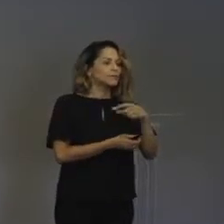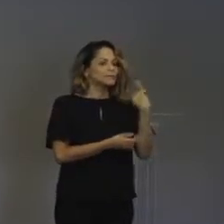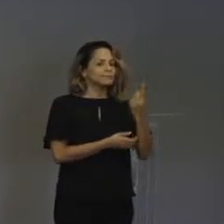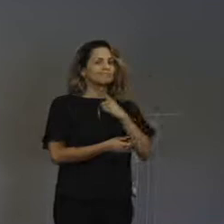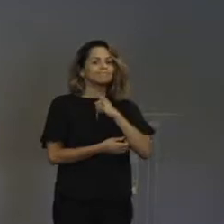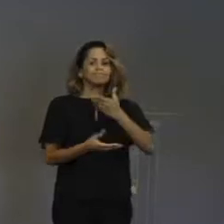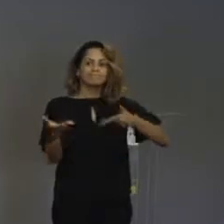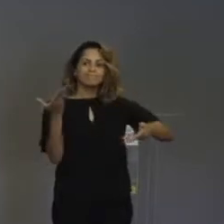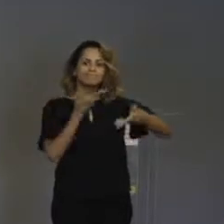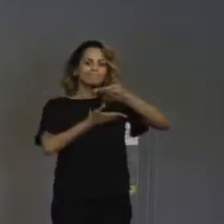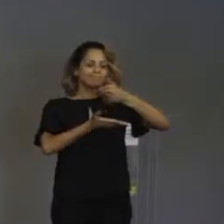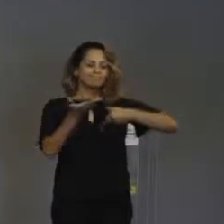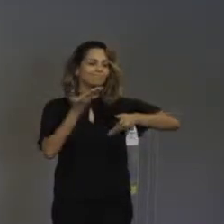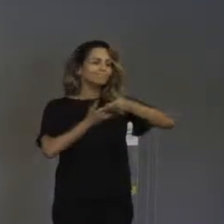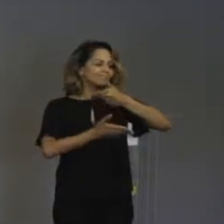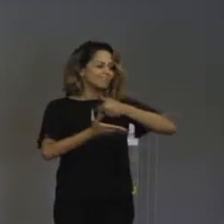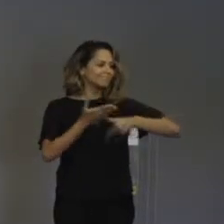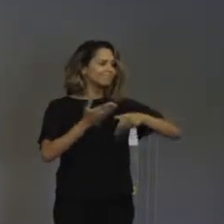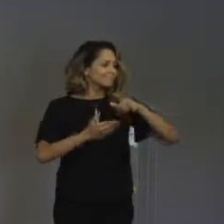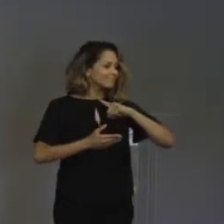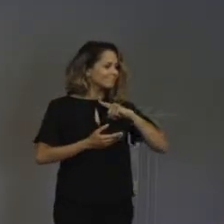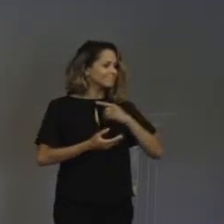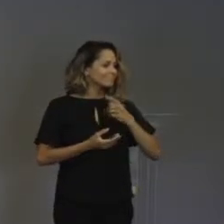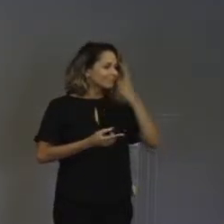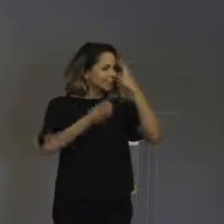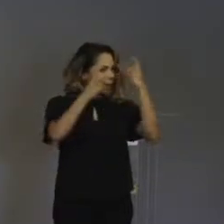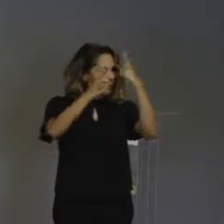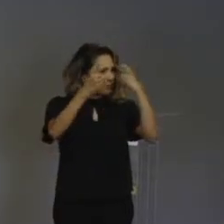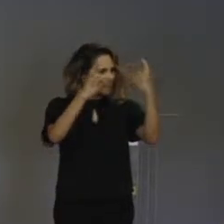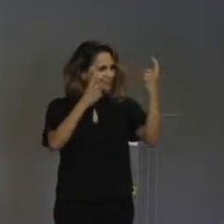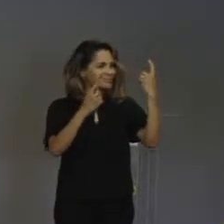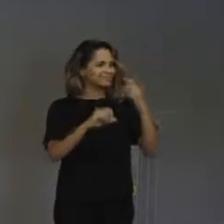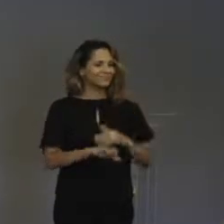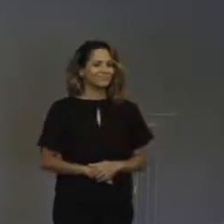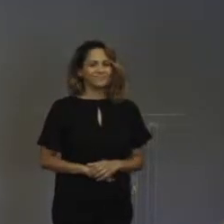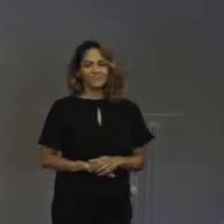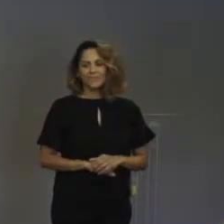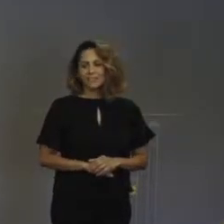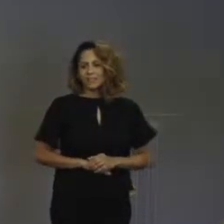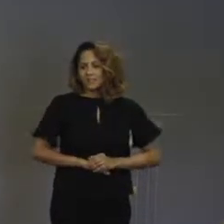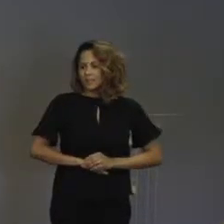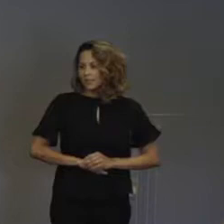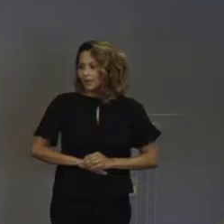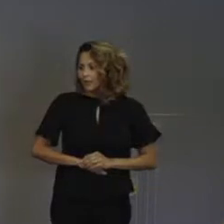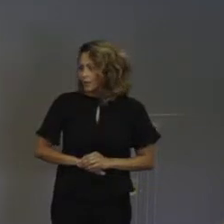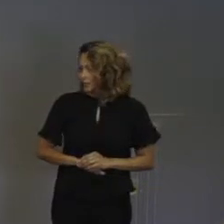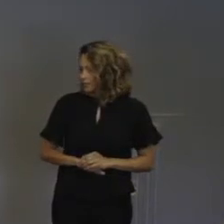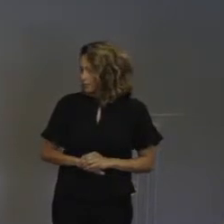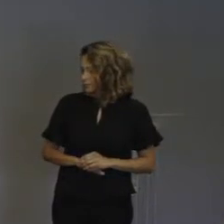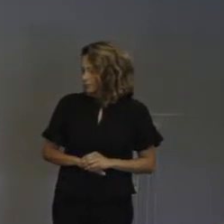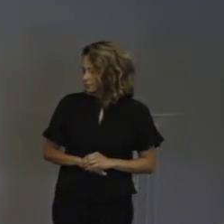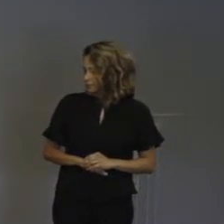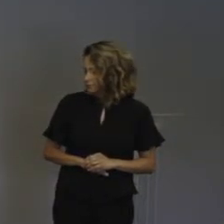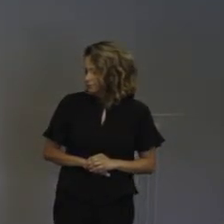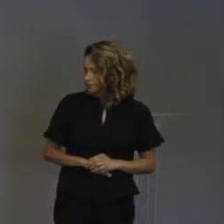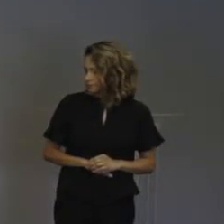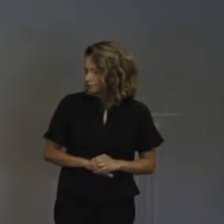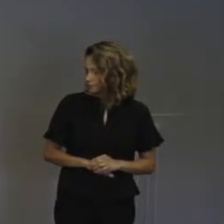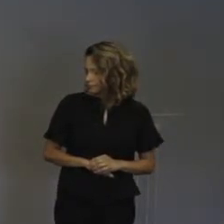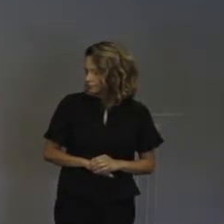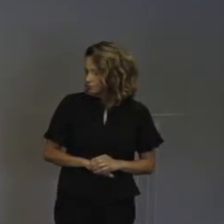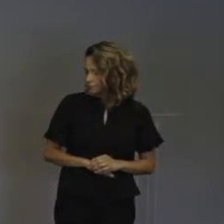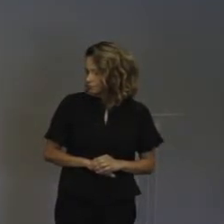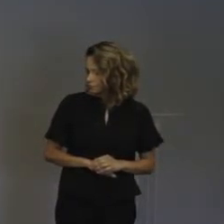forma, né, palpável, co-criadora, exatamente. Eu vou... os meninos não falaram que eu